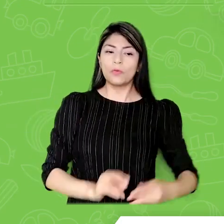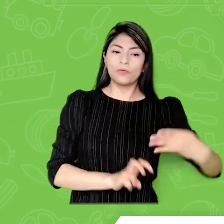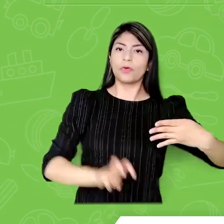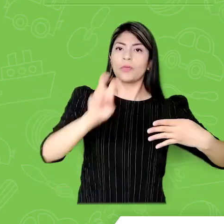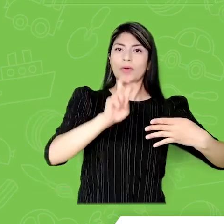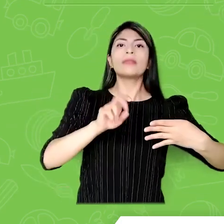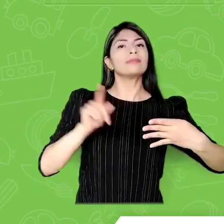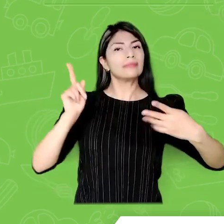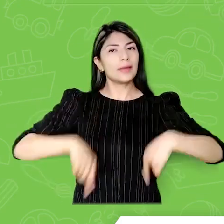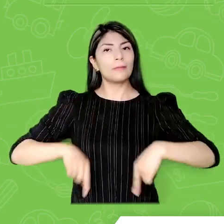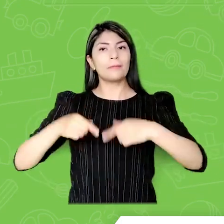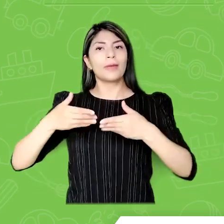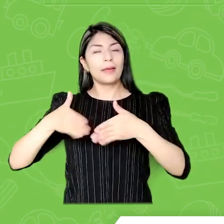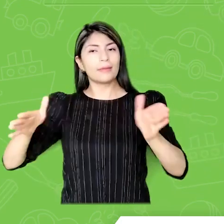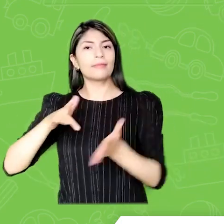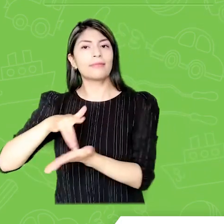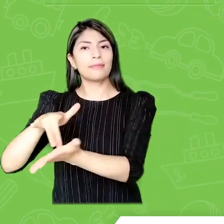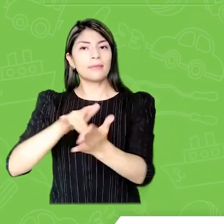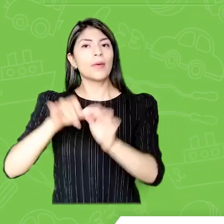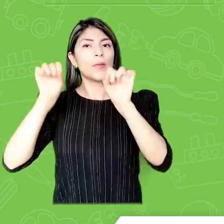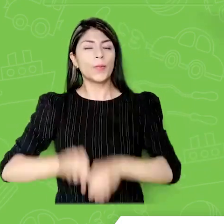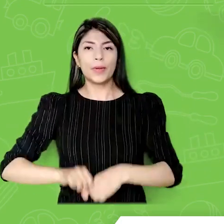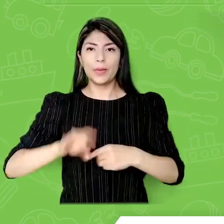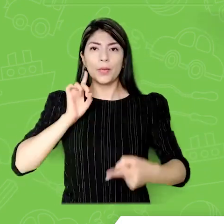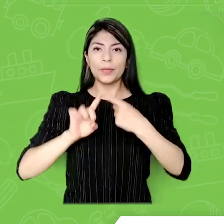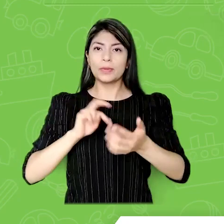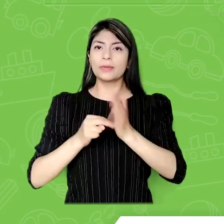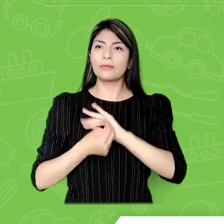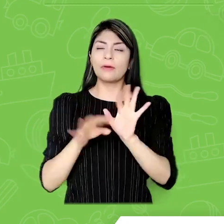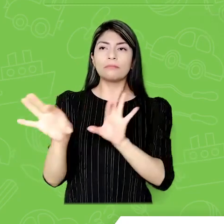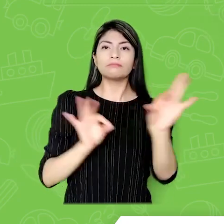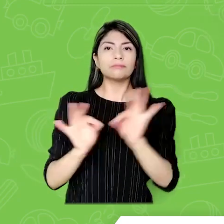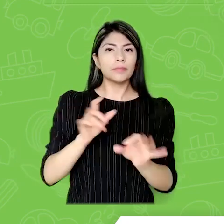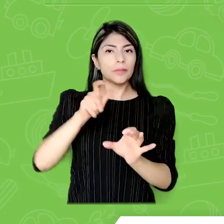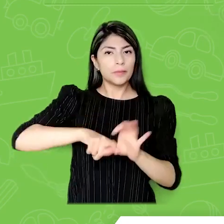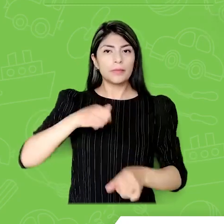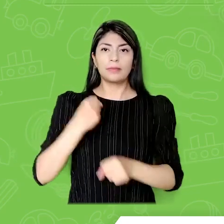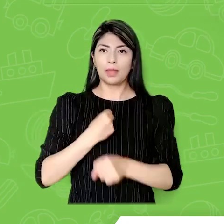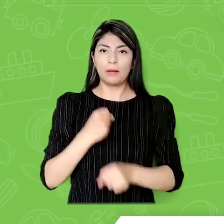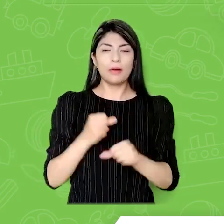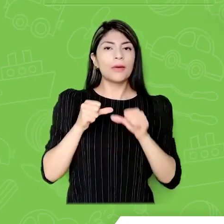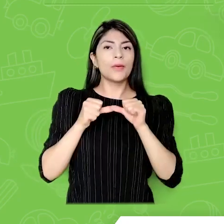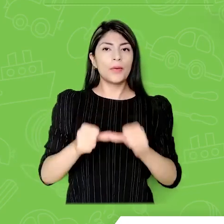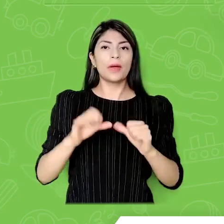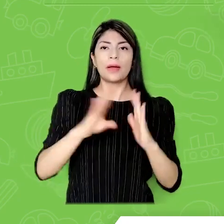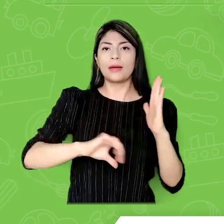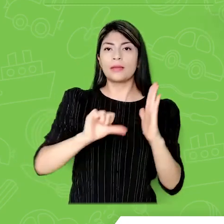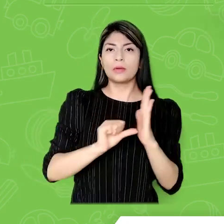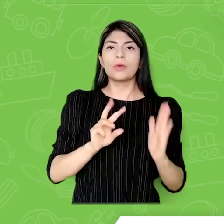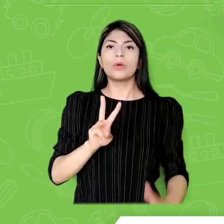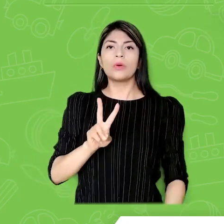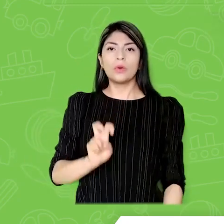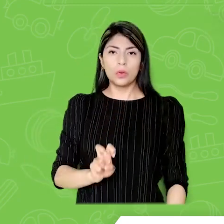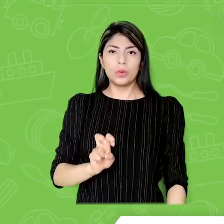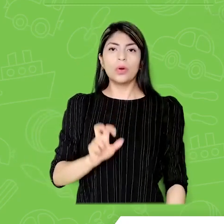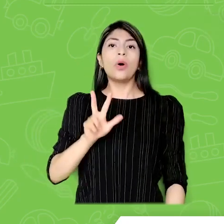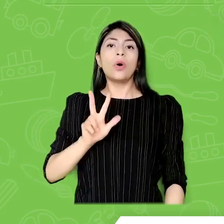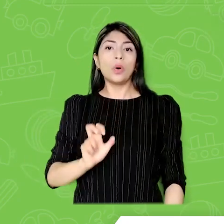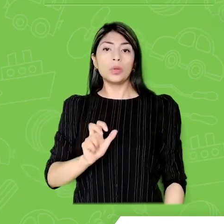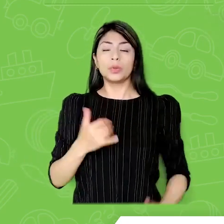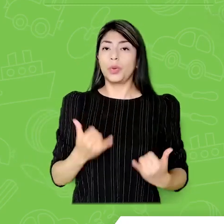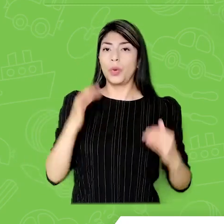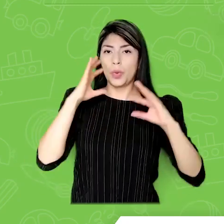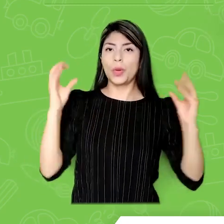las vacantes definitivas de los empleos referidos en el artículo 8 del presente acuerdo, pertenecientes al Sistema General